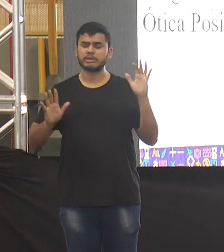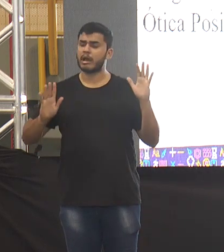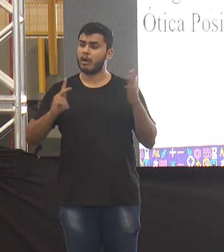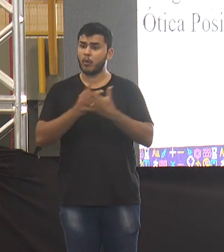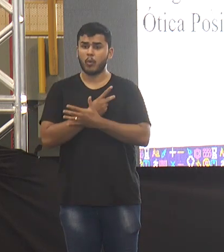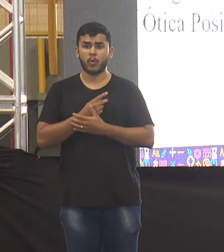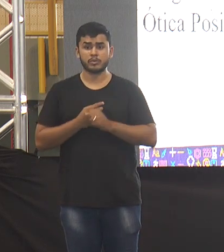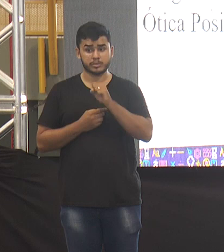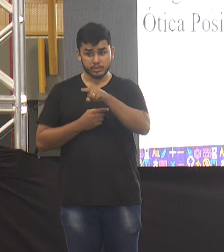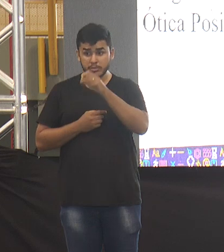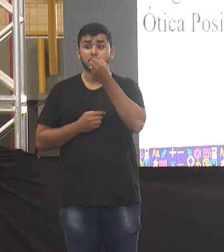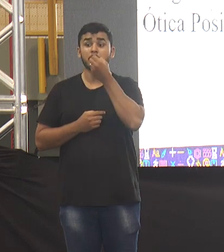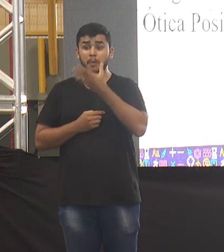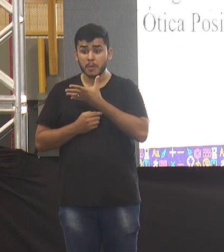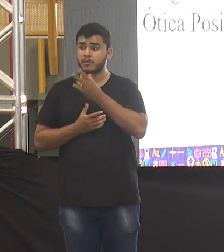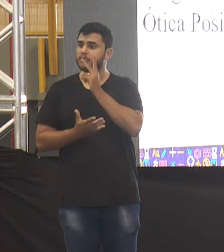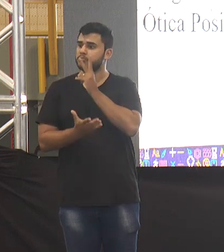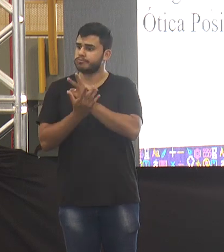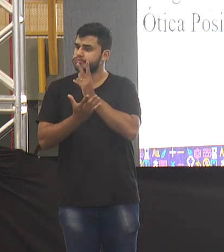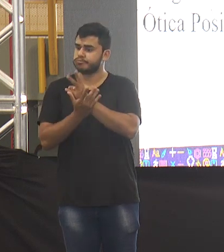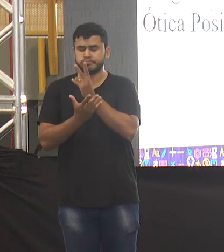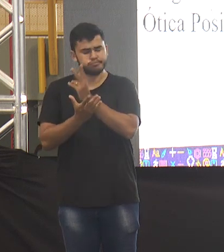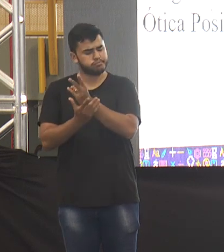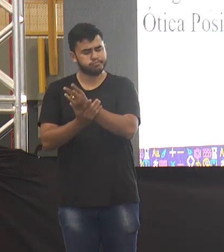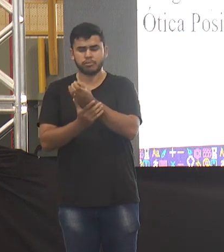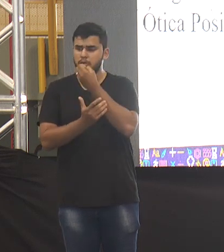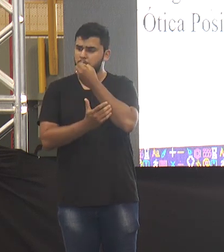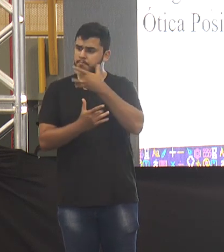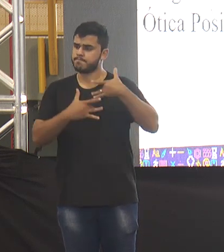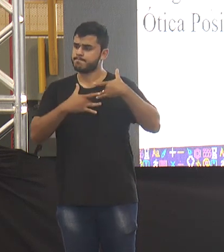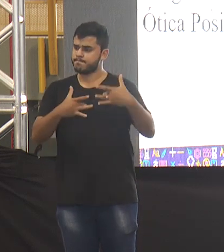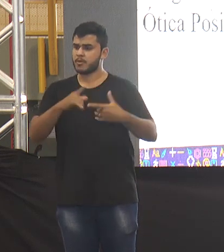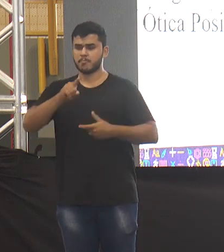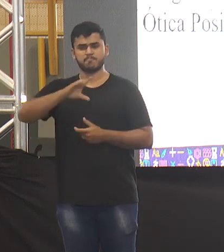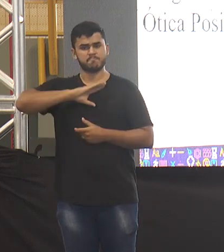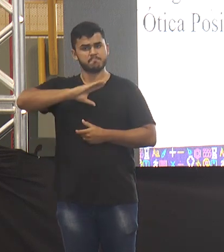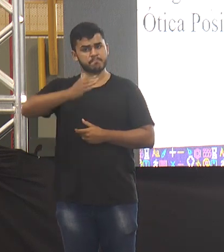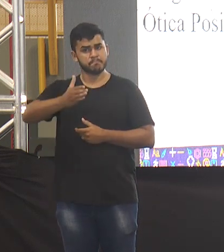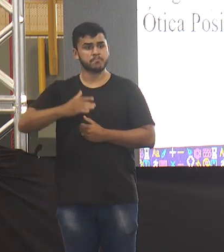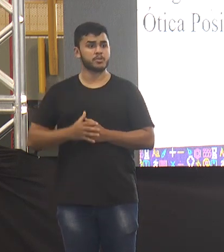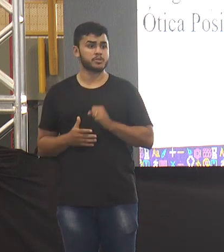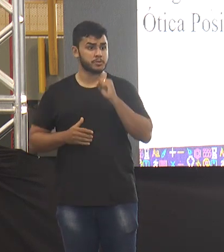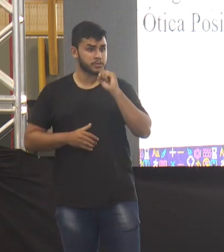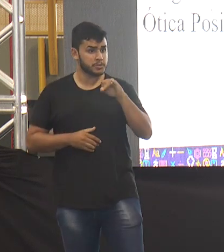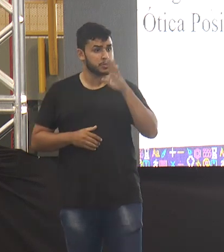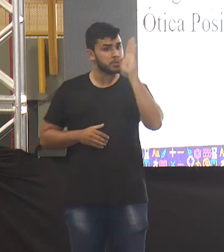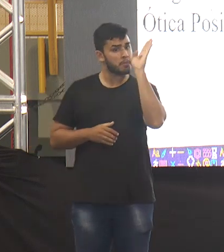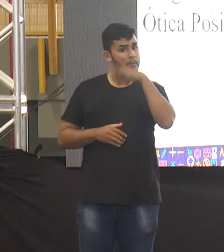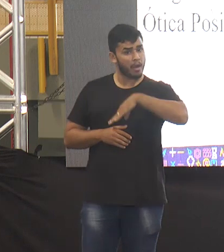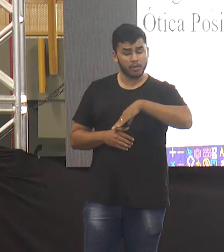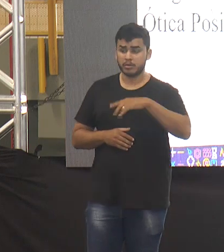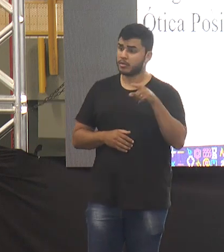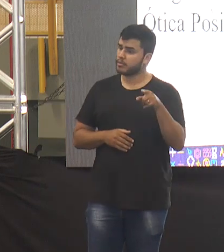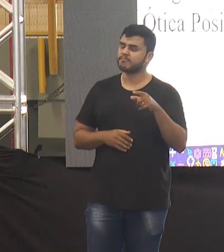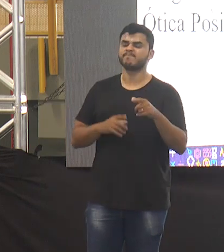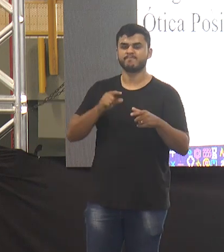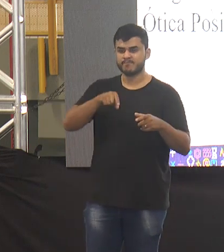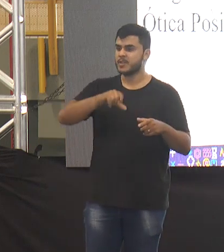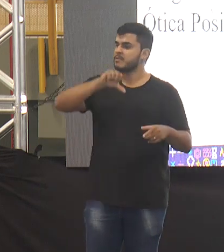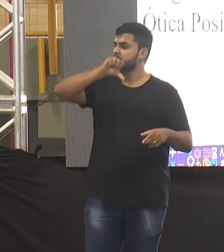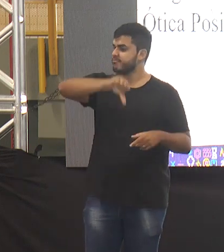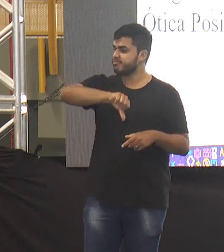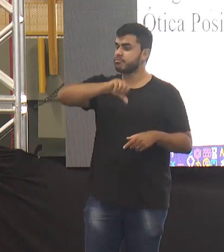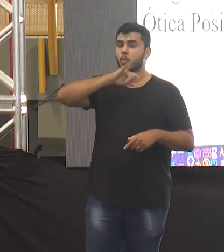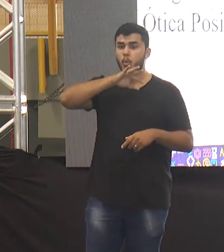se o cara é bom, ele vai agir sempre como herói. Se o cara é mau, ele vai agir sempre como um